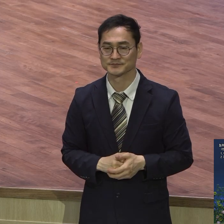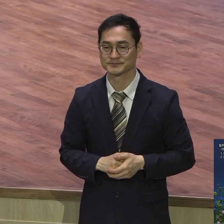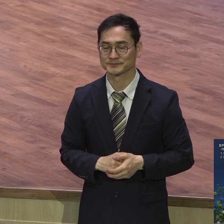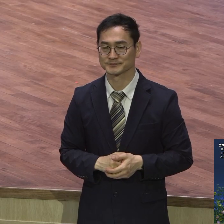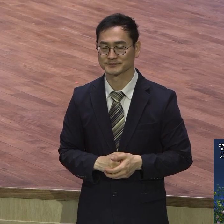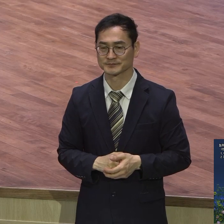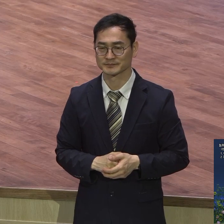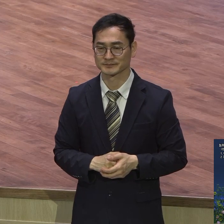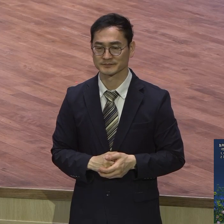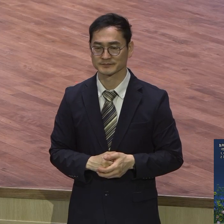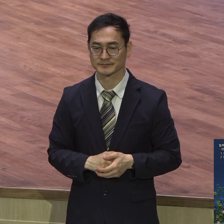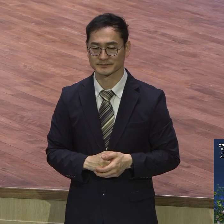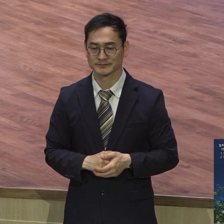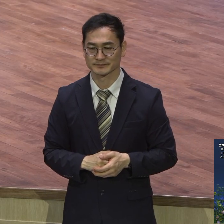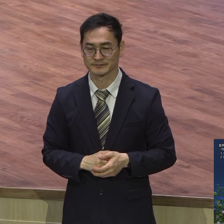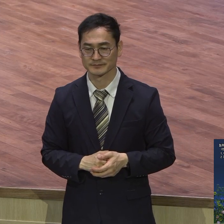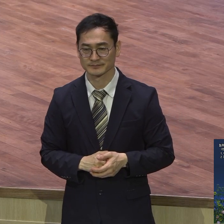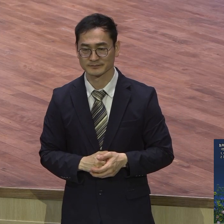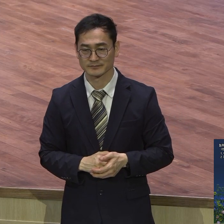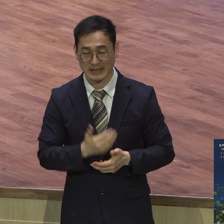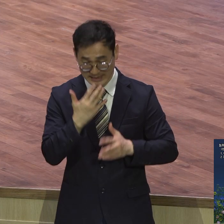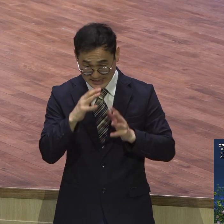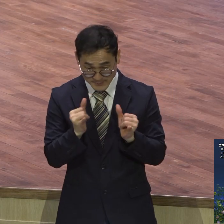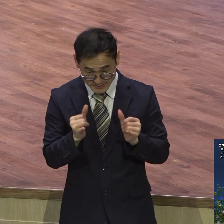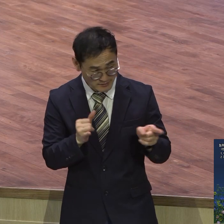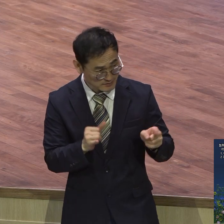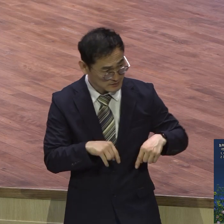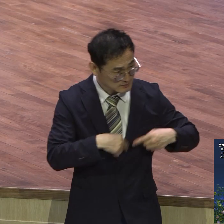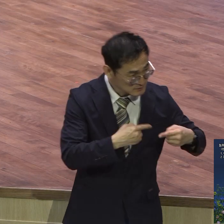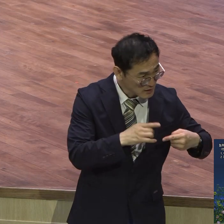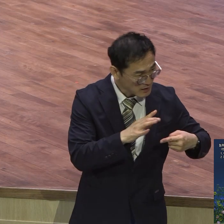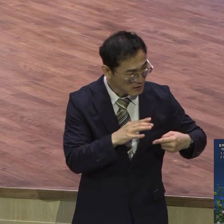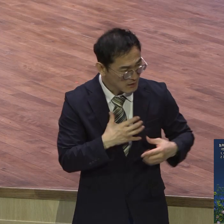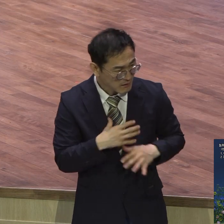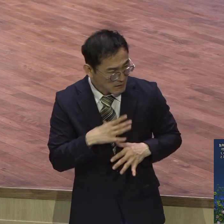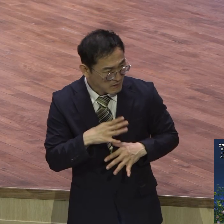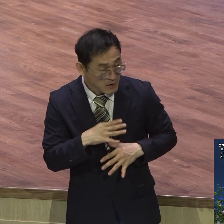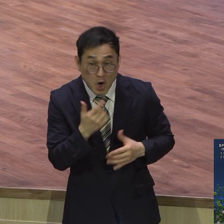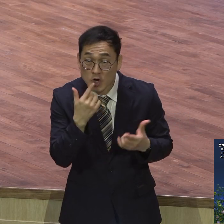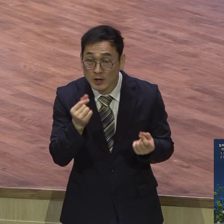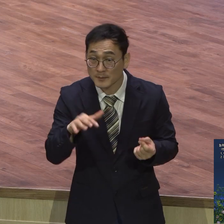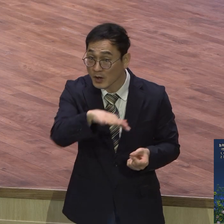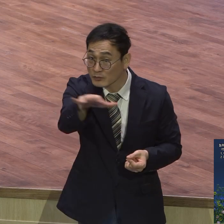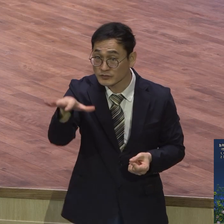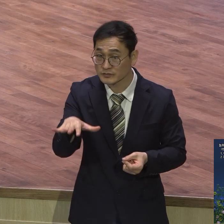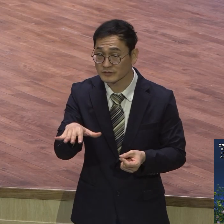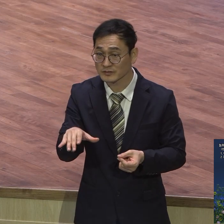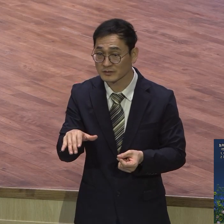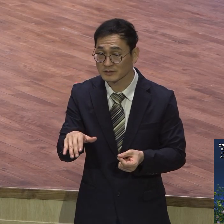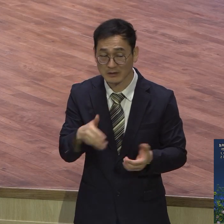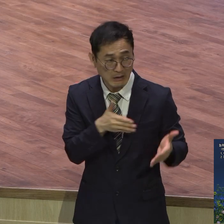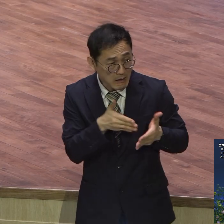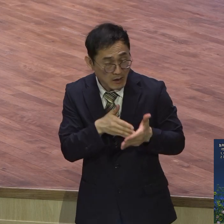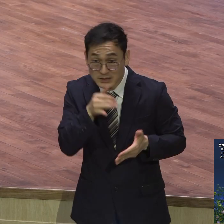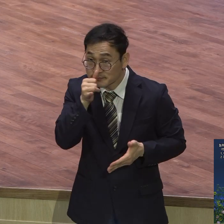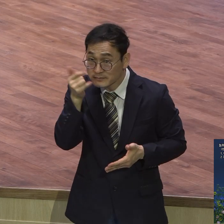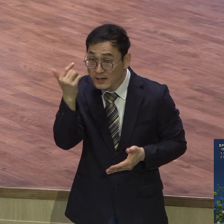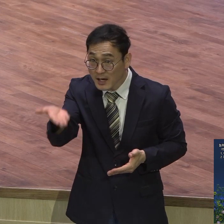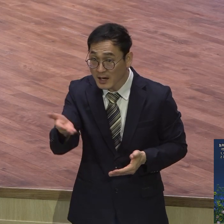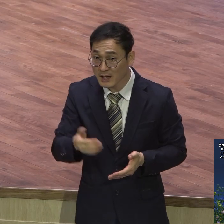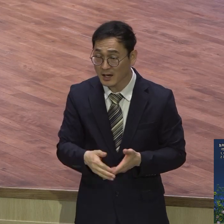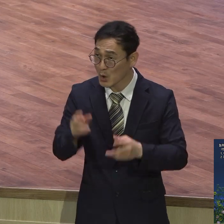환경적인 어려움이 눈앞에 있습니까 지금 사업도 직장도 또 생활에 기고리